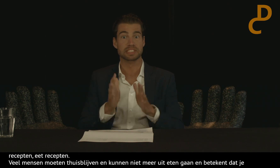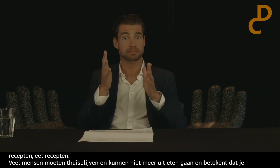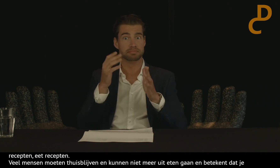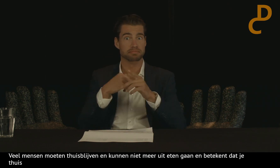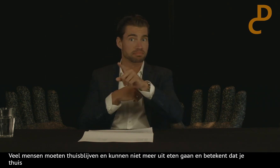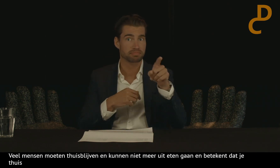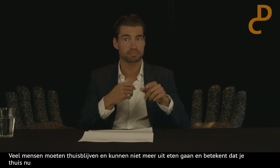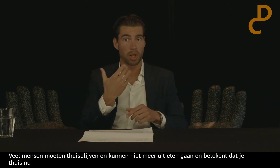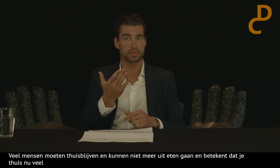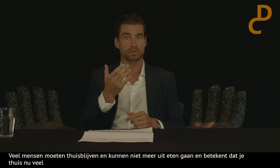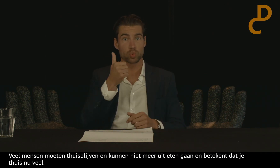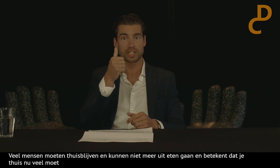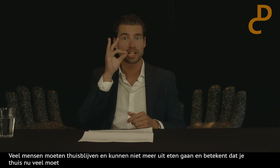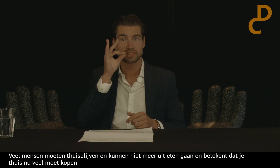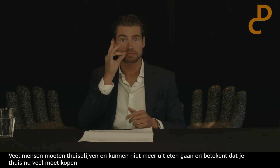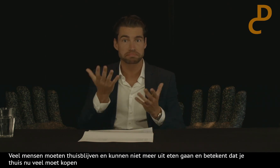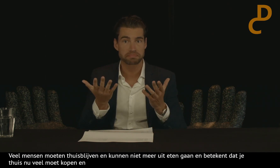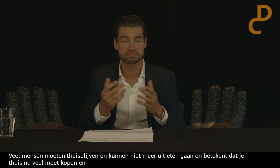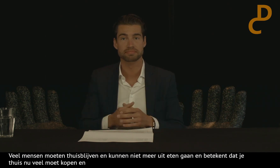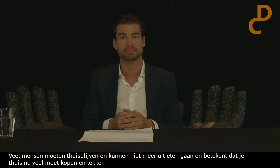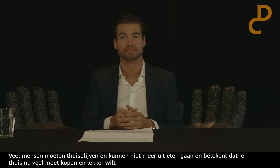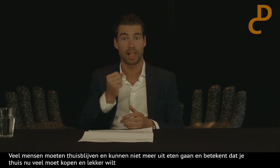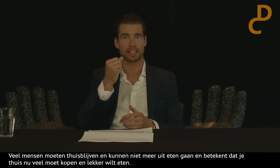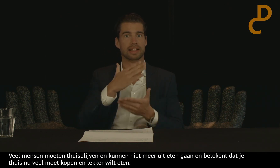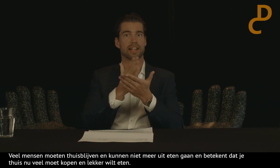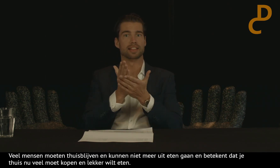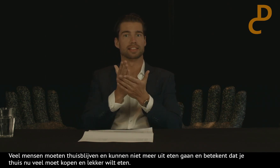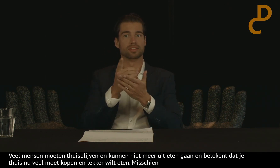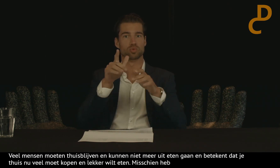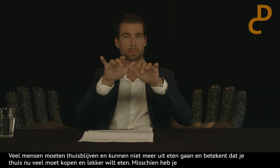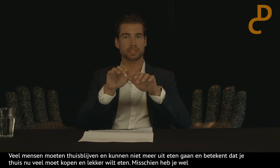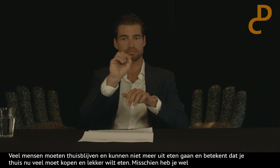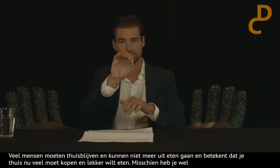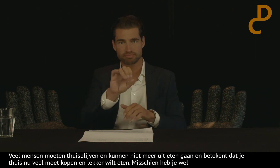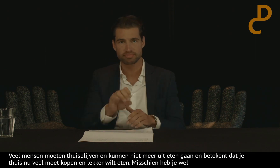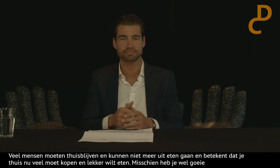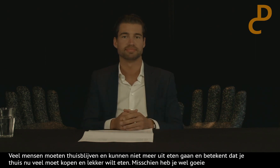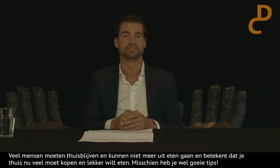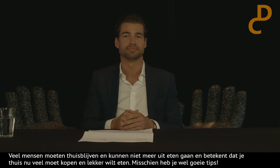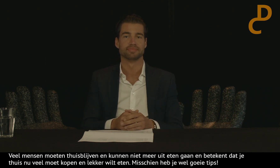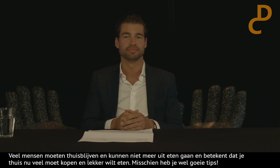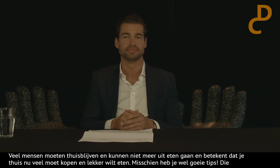wil eten. Dus misschien hebben jullie wel goede tips. En die kan je dus delen en die kan je posten in de